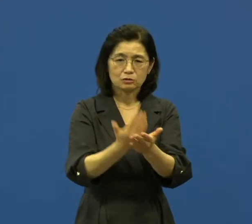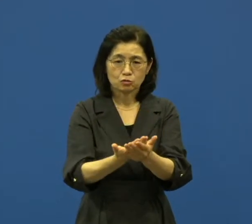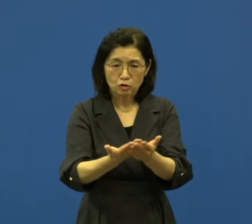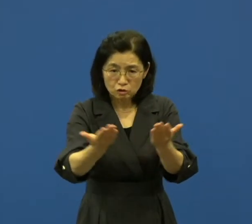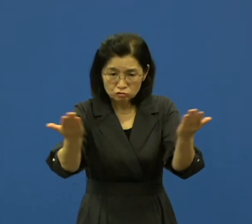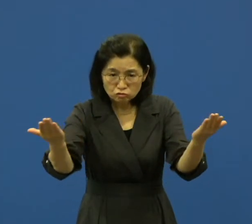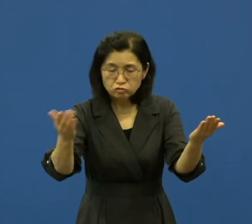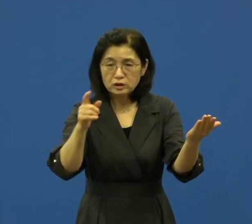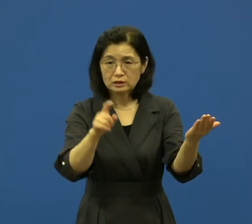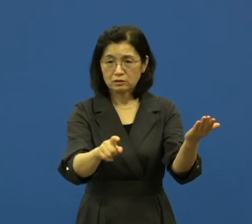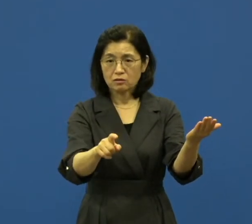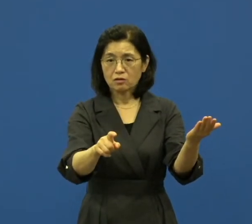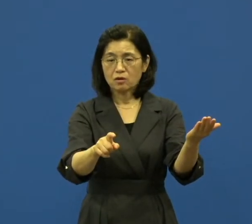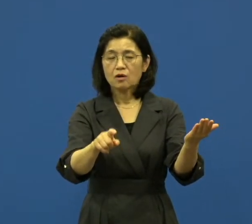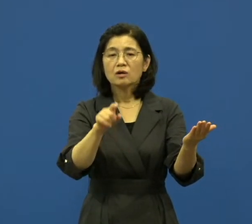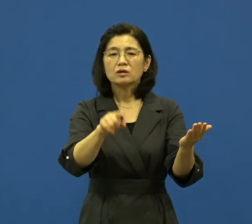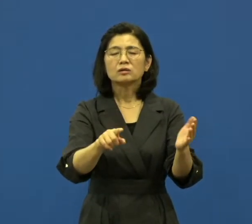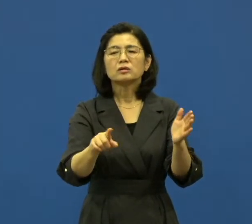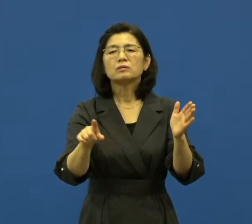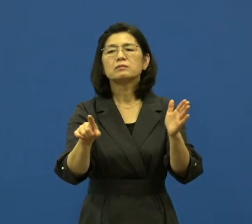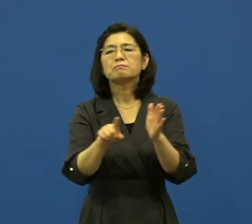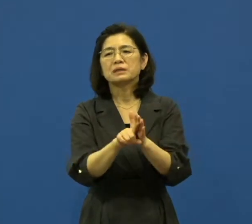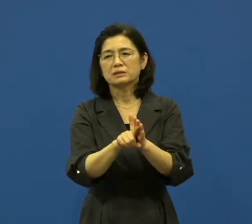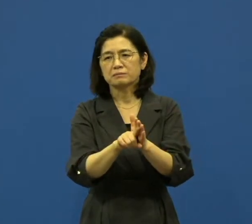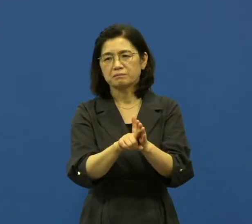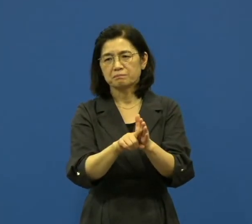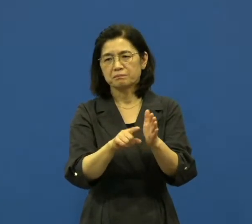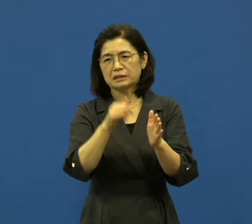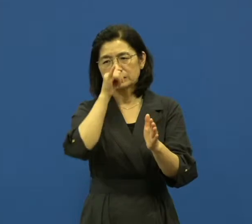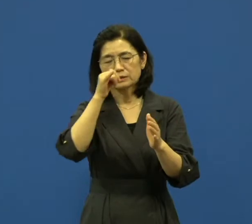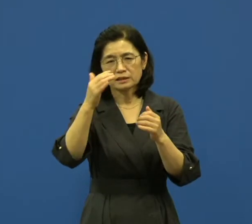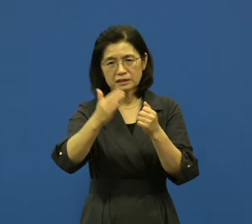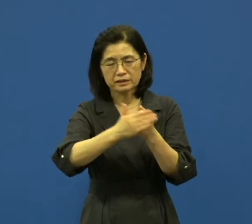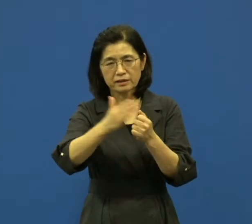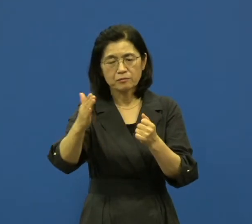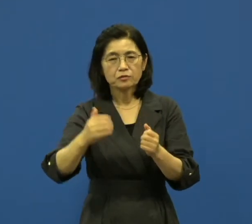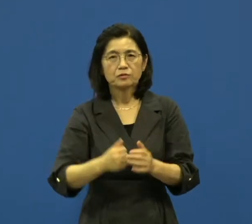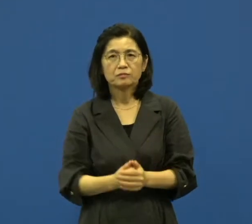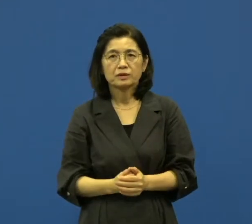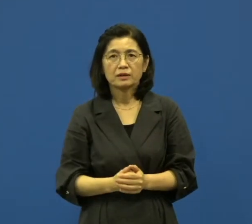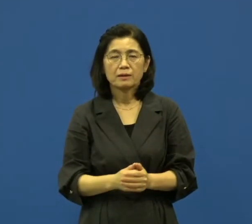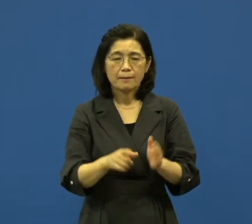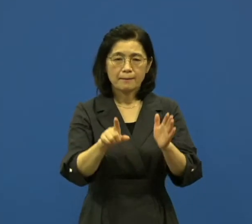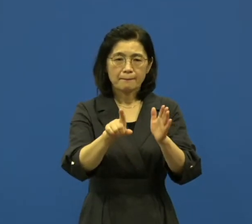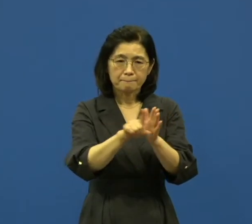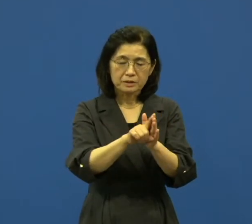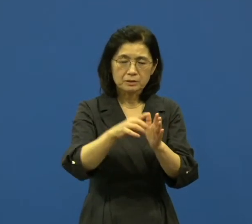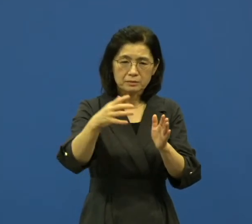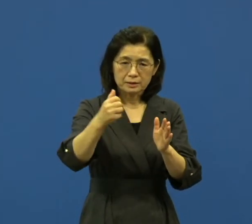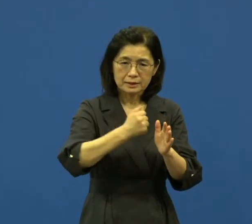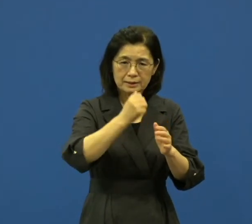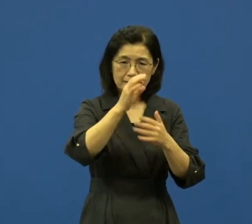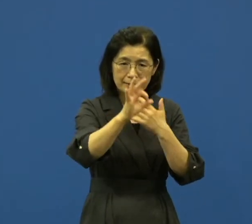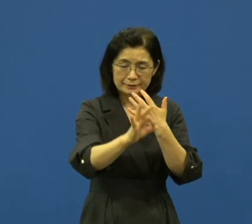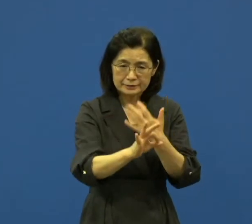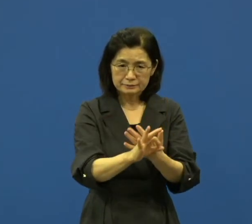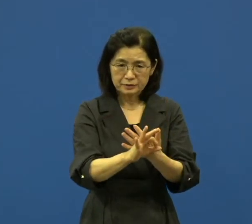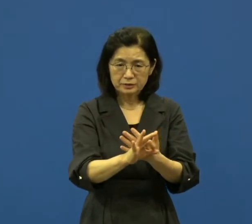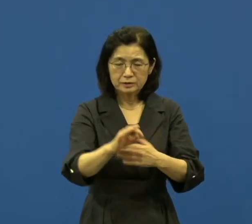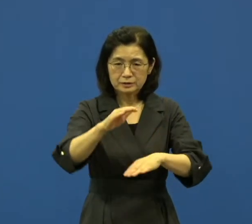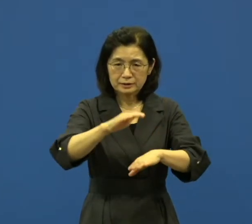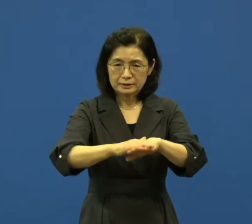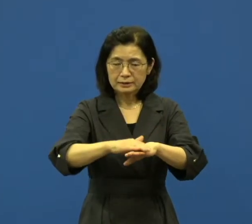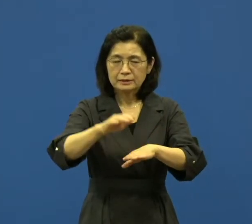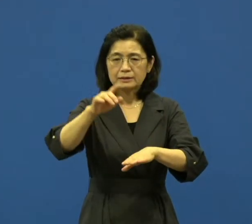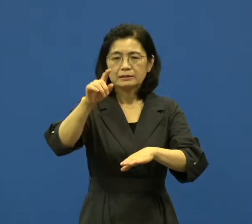그의 믿음이 사실이라는 것이 행동으로 증명되었어요. 믿음은 구체적인 반응을 일으킨다는 거죠. 믿음은 믿음의 행동이